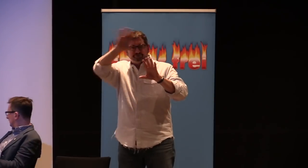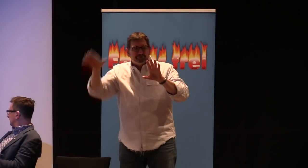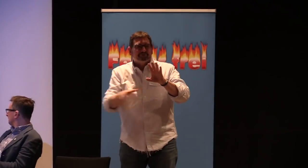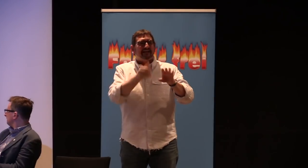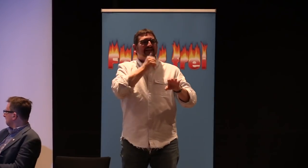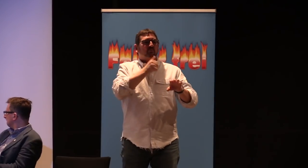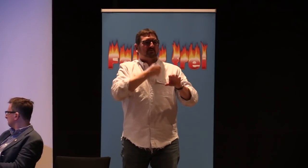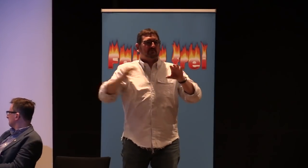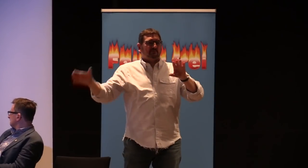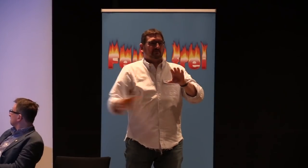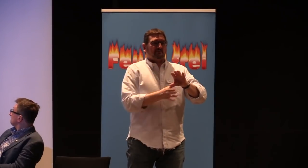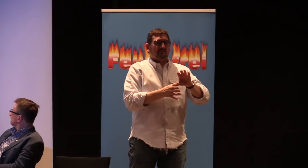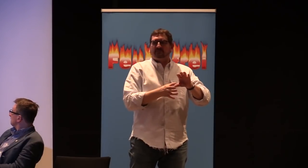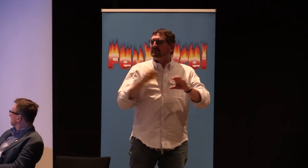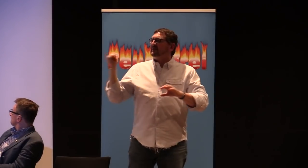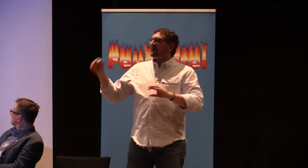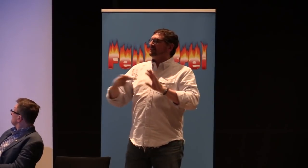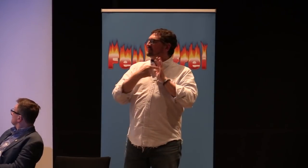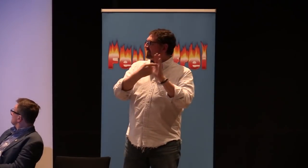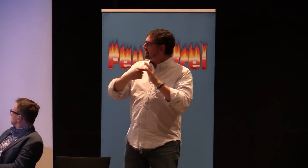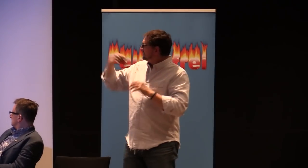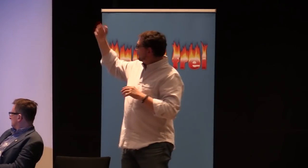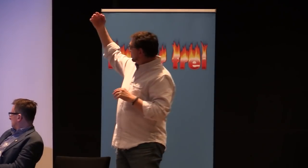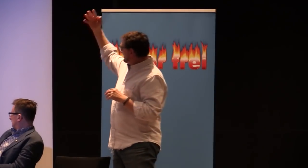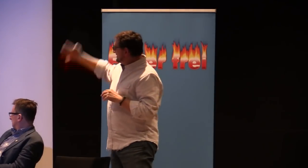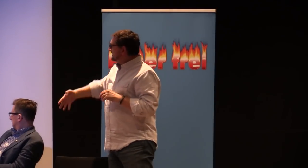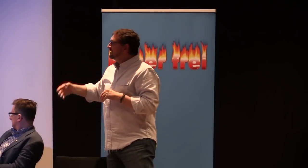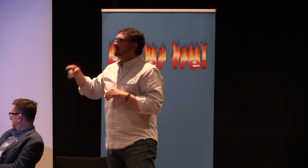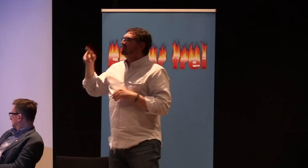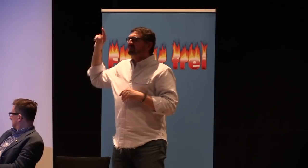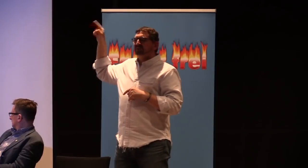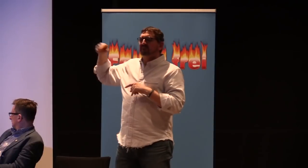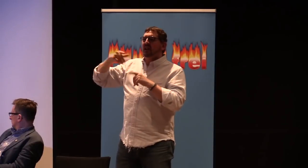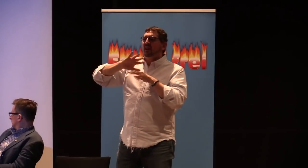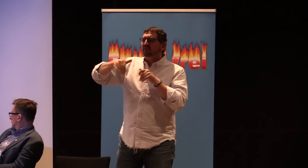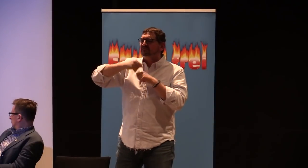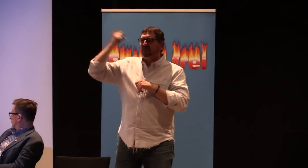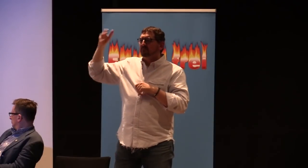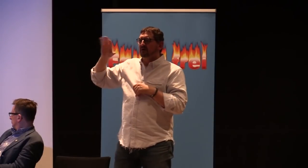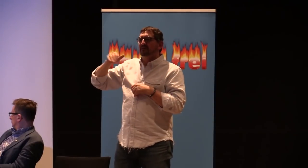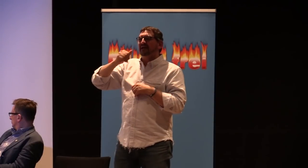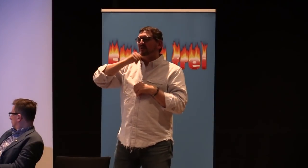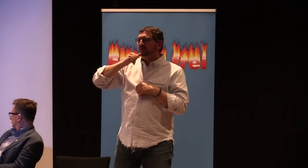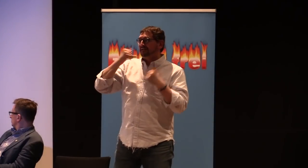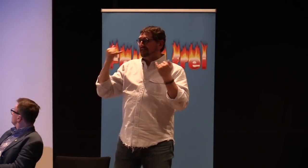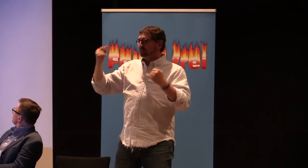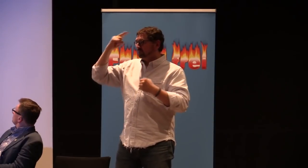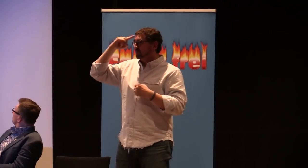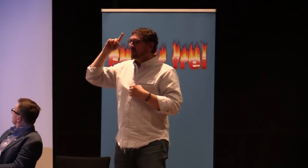Gehörlosensportverband. Und hier nochmal explizit aufgegliedert in Zahlen von jugendlichen